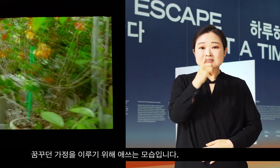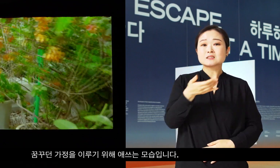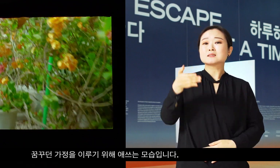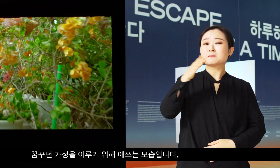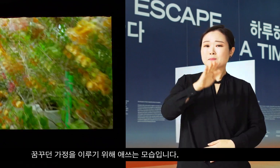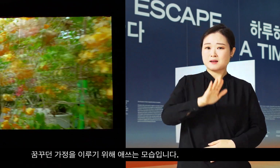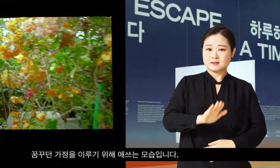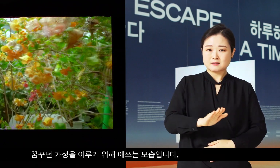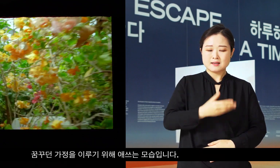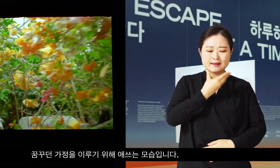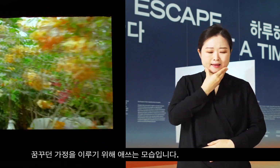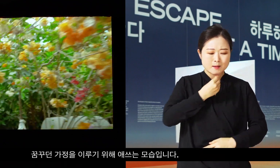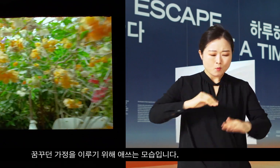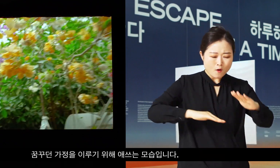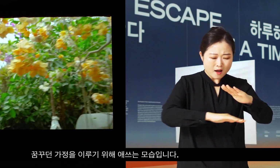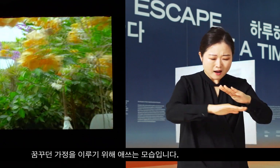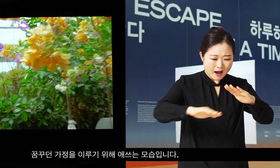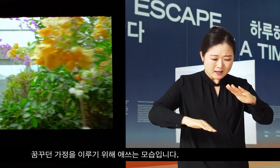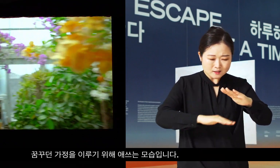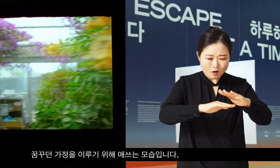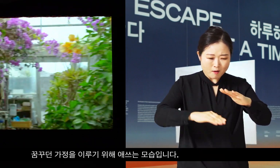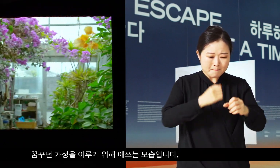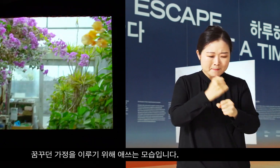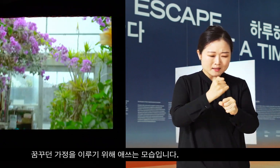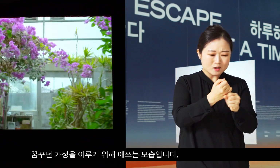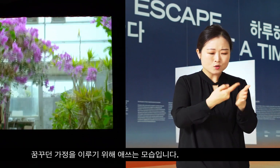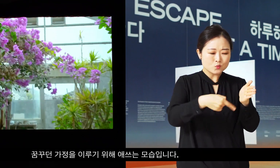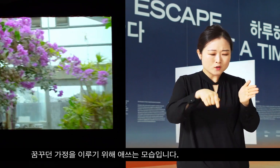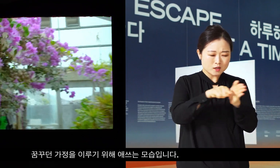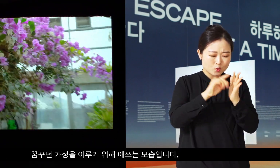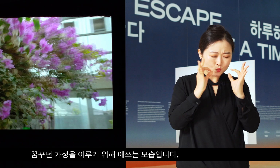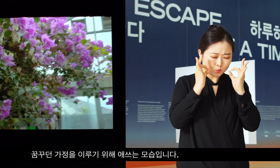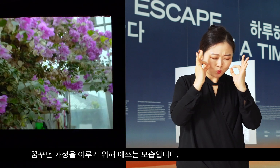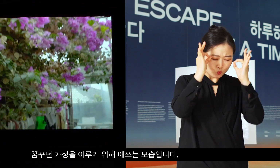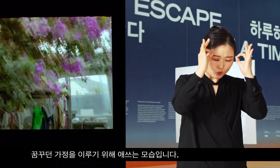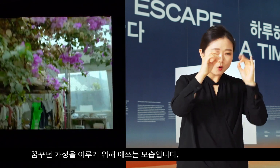꿈꾸던 가정을 이루기 위해 애쓰는 모습입니다.